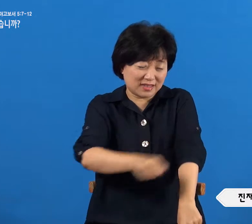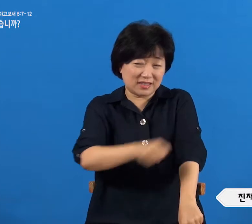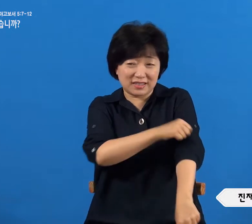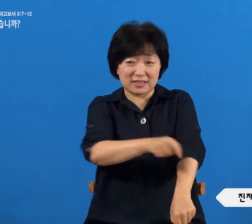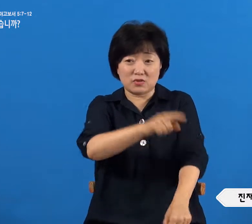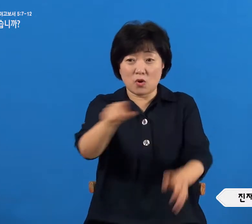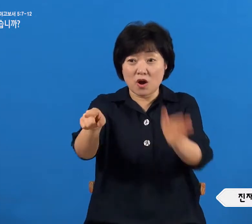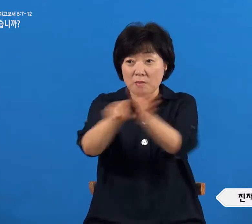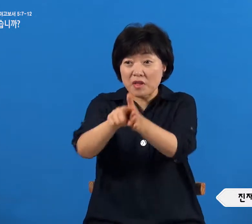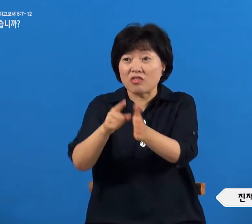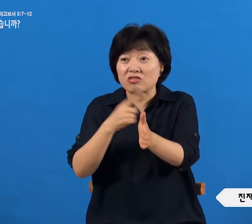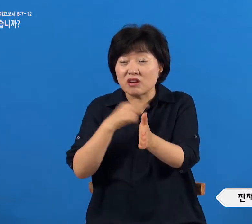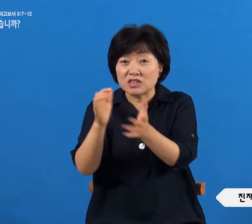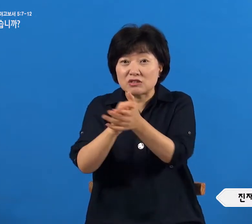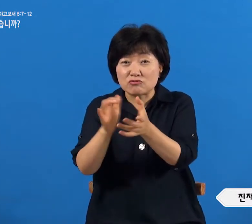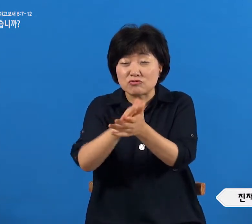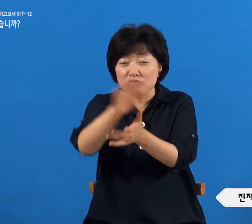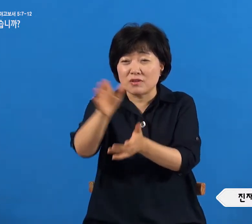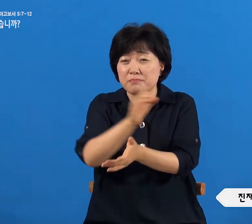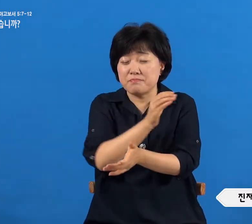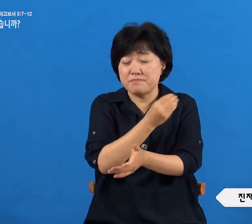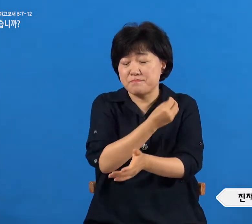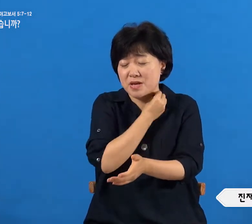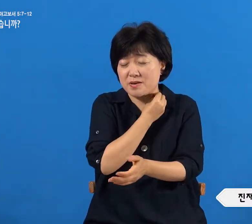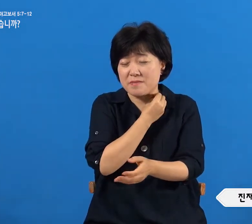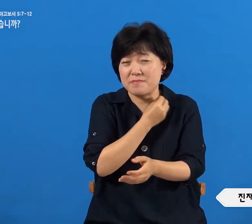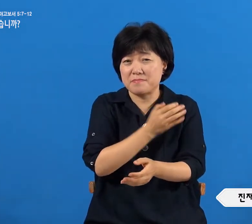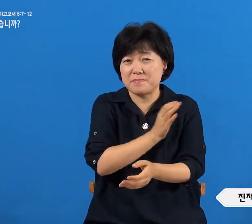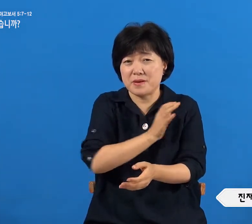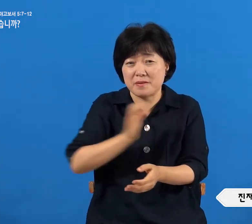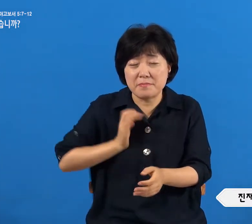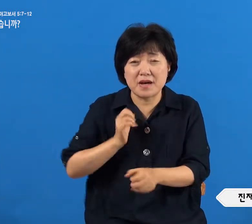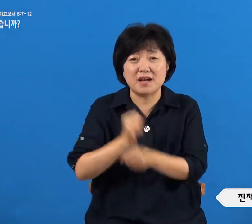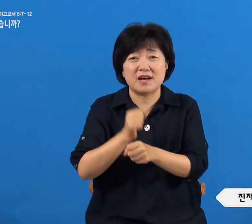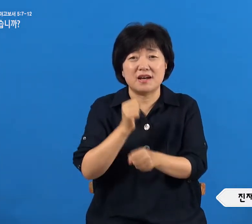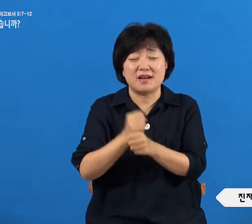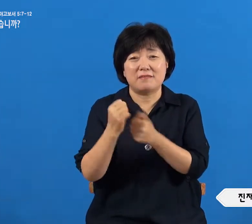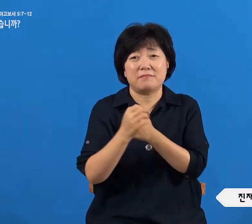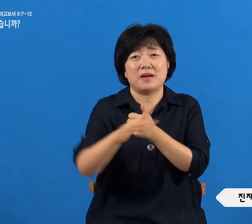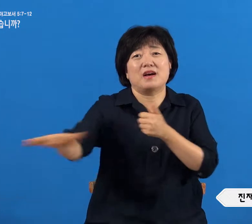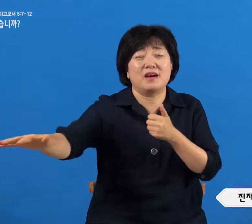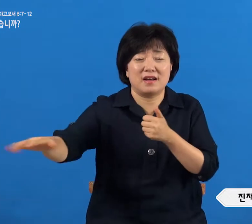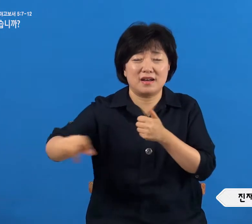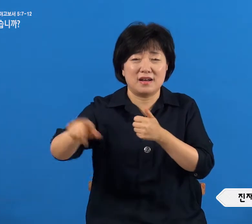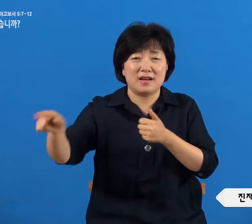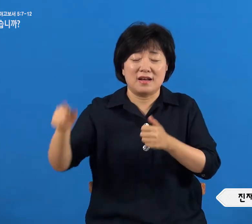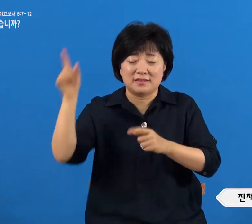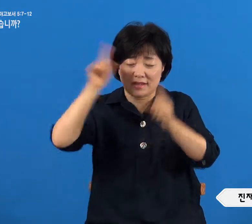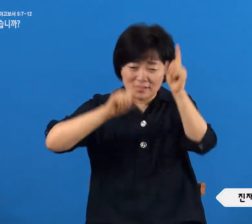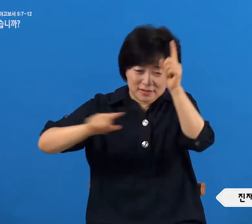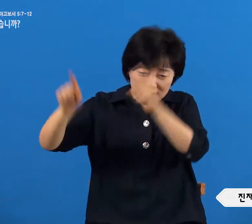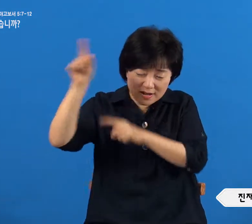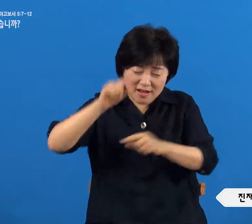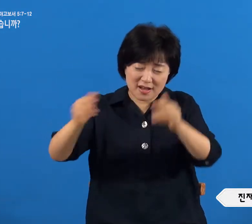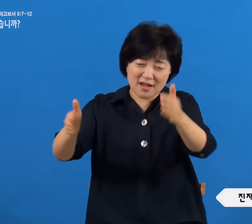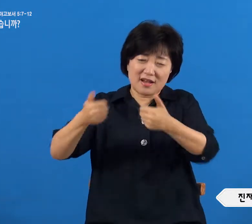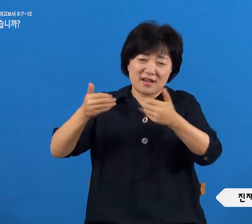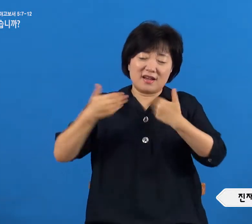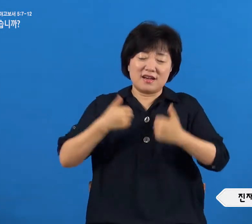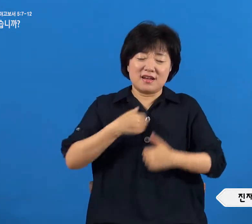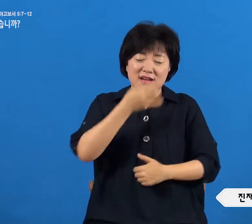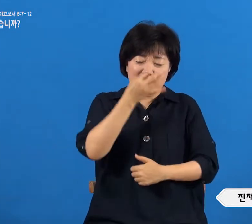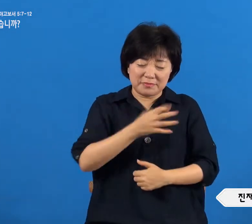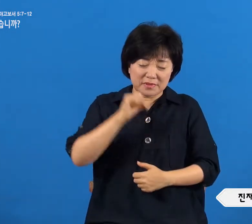마음에 상처 주는 말을 계속해서 하고 있습니다. 힘들고 어려운 가운데 그는 괴로워하면서